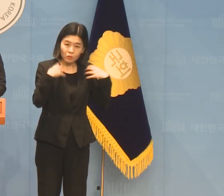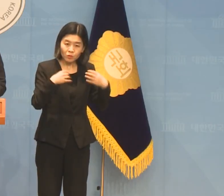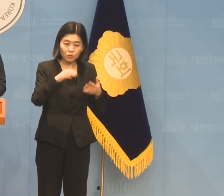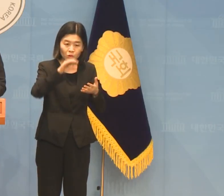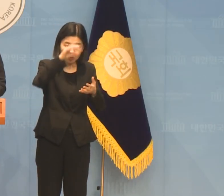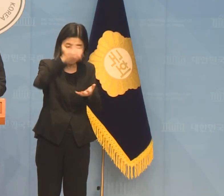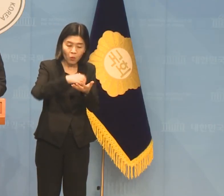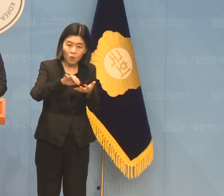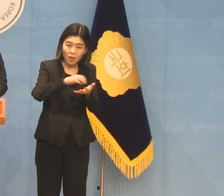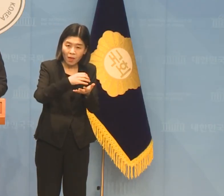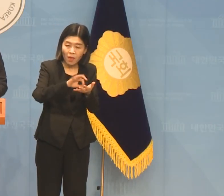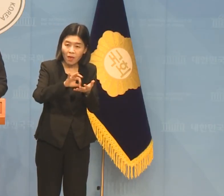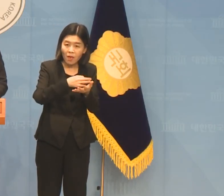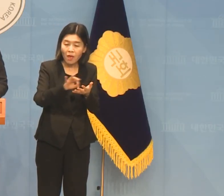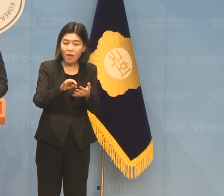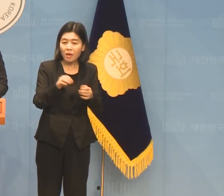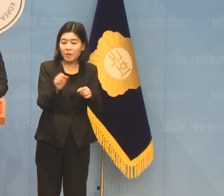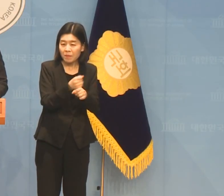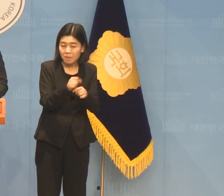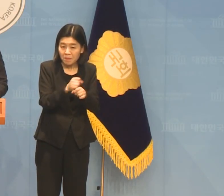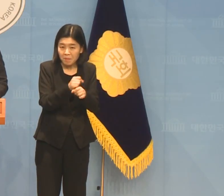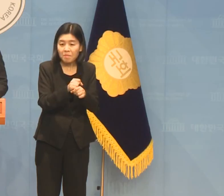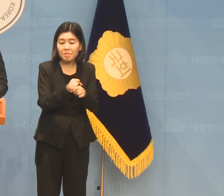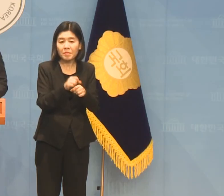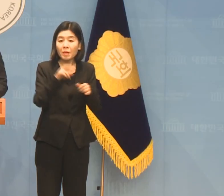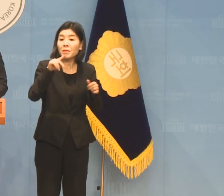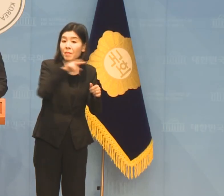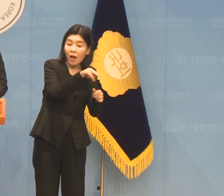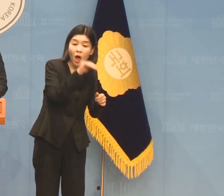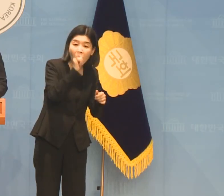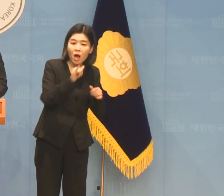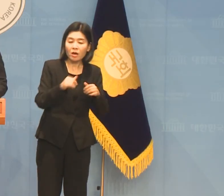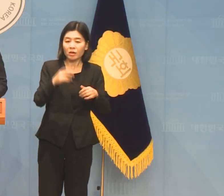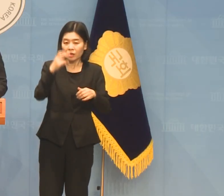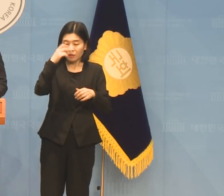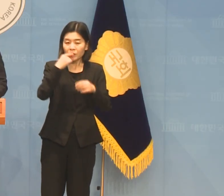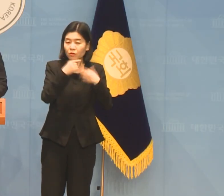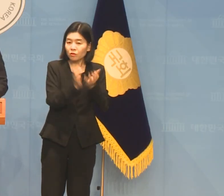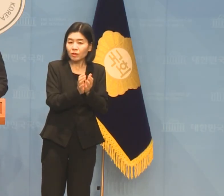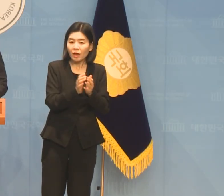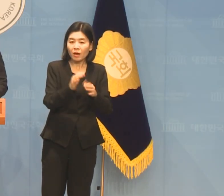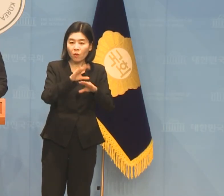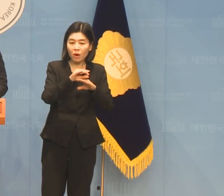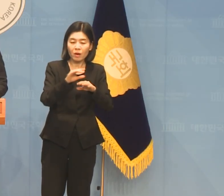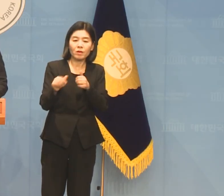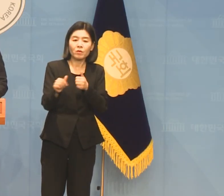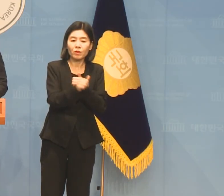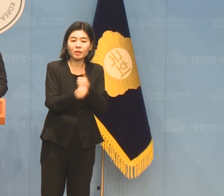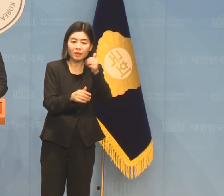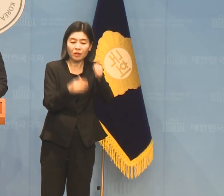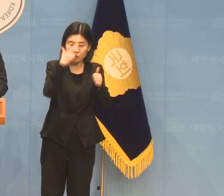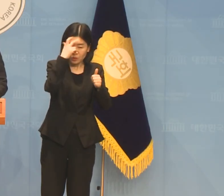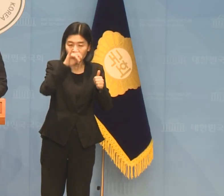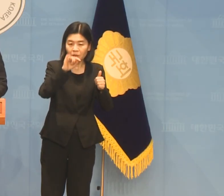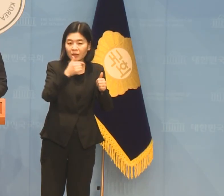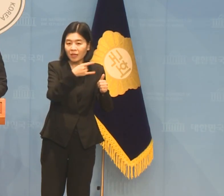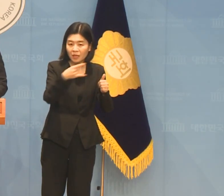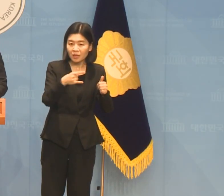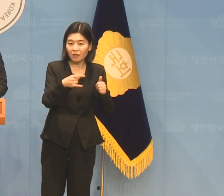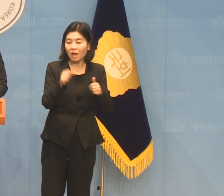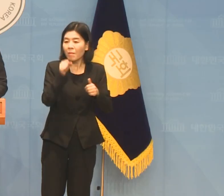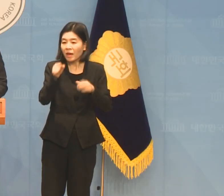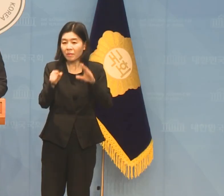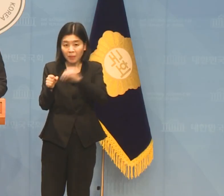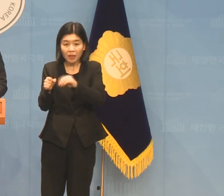거짓말 행각을 비판하자 민주당 최민희 과방위원장이 일방적으로 마이크를 꺼버렸다며 이재명을 비판하면 국회의원